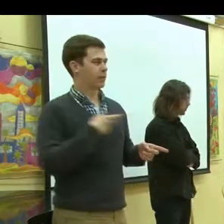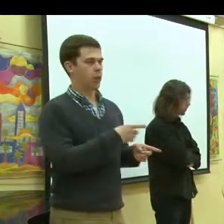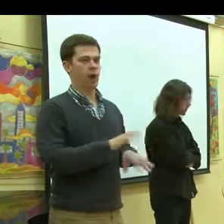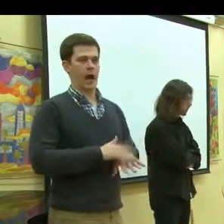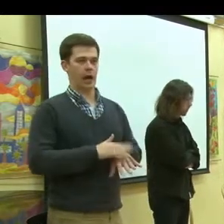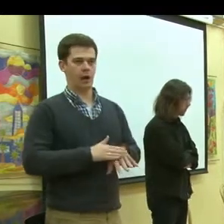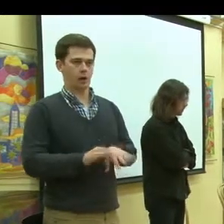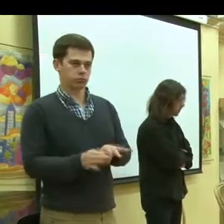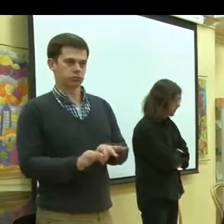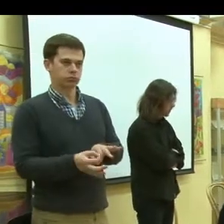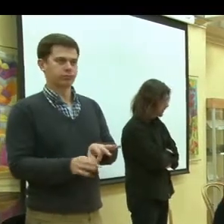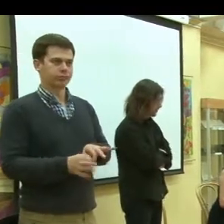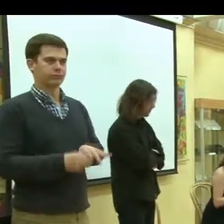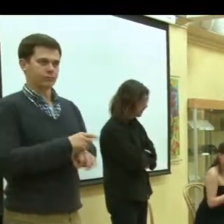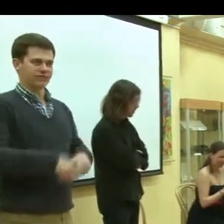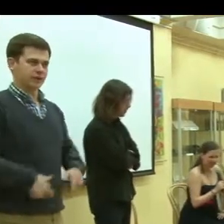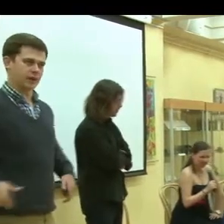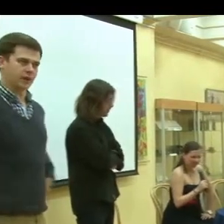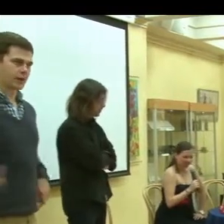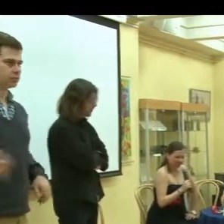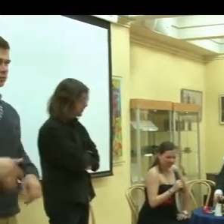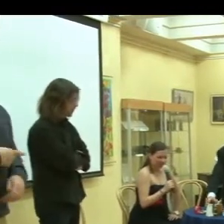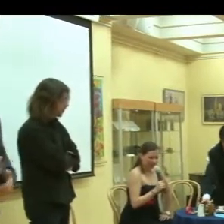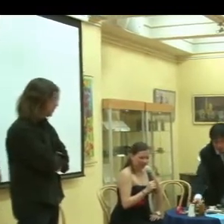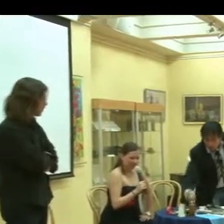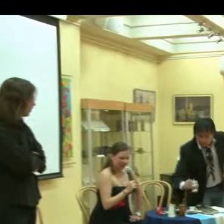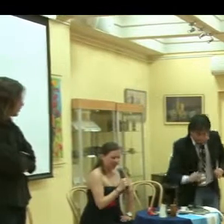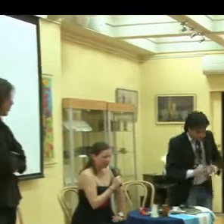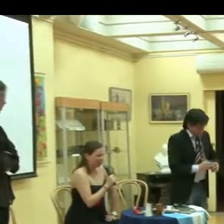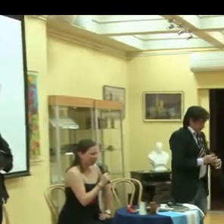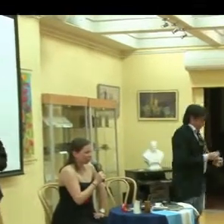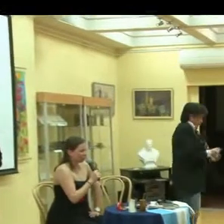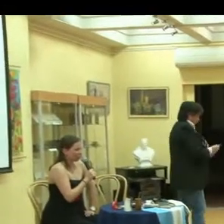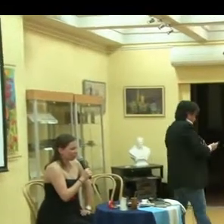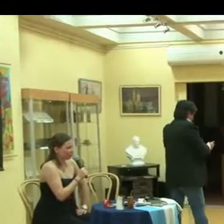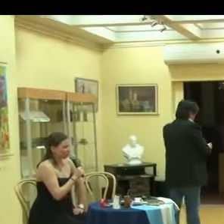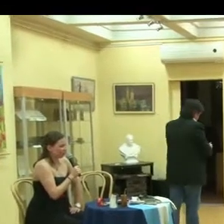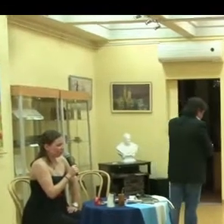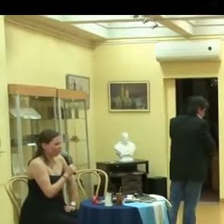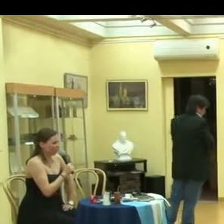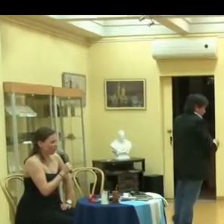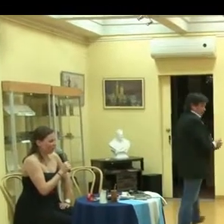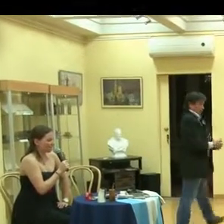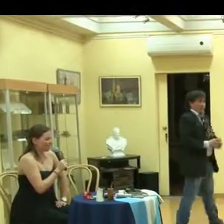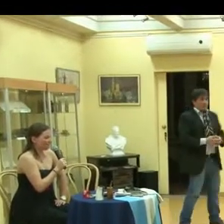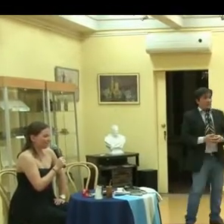nie do końca. Bueno, vamos a pasar lo que es un mate. Przekażemy też Państwu